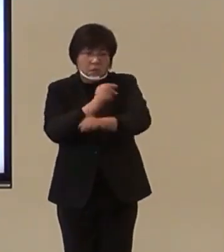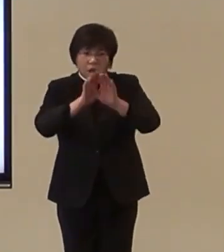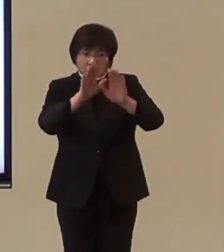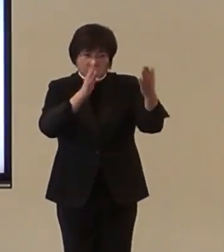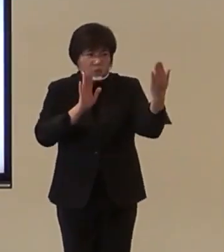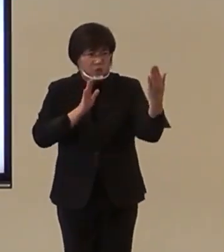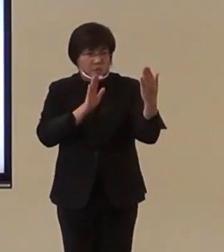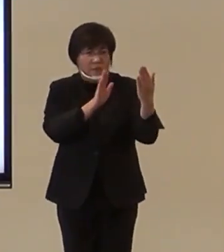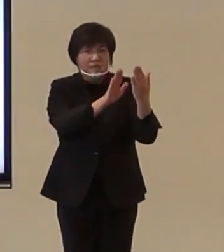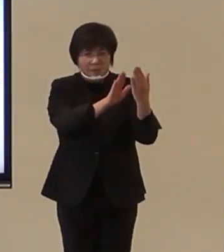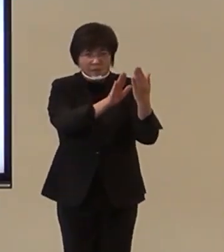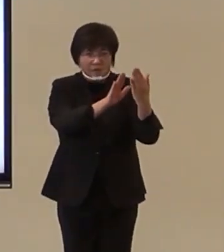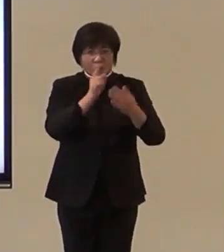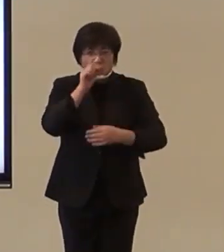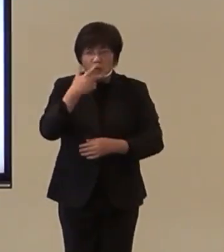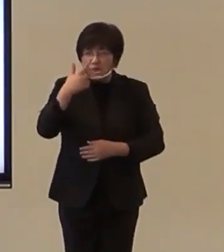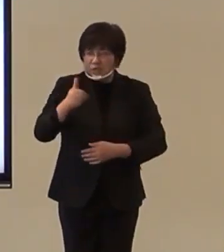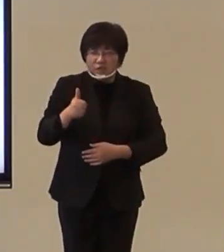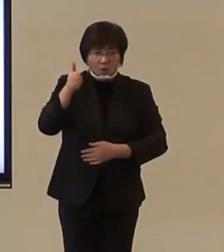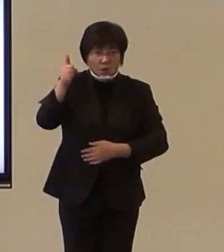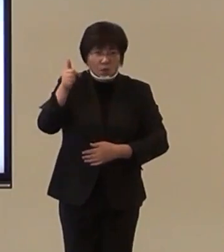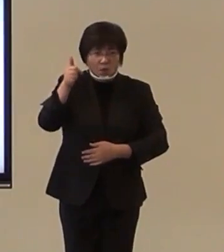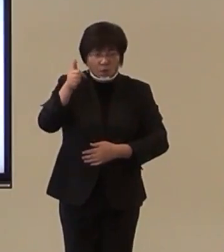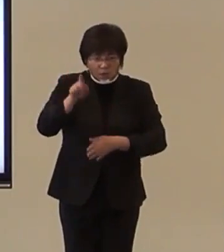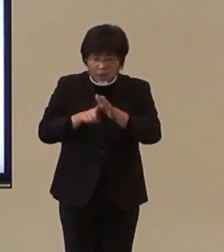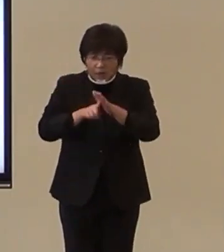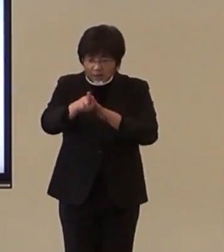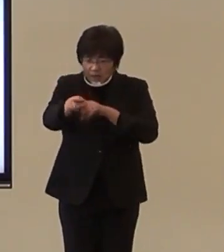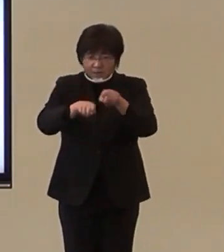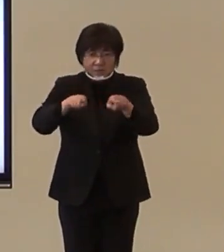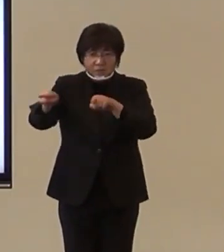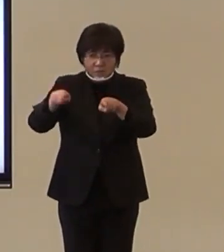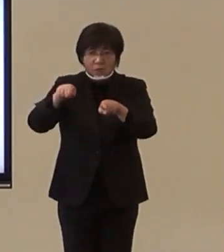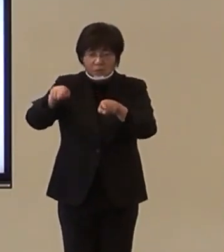府の樋口市長リーダーシップのもとに私ども参